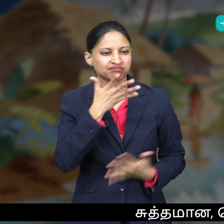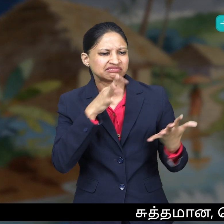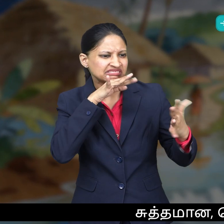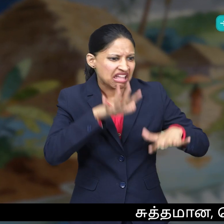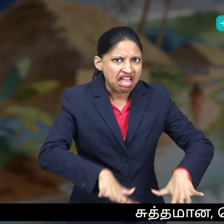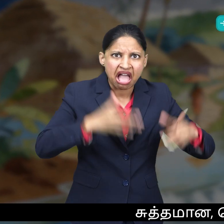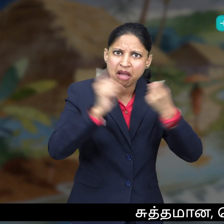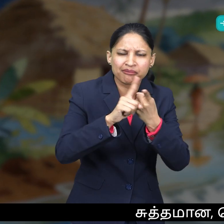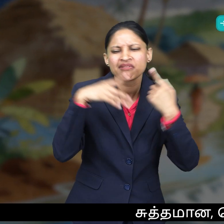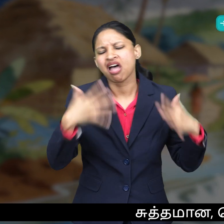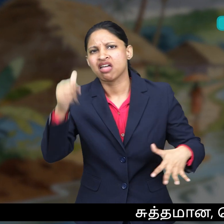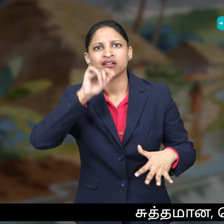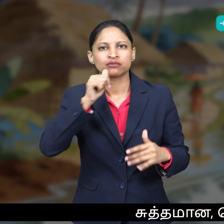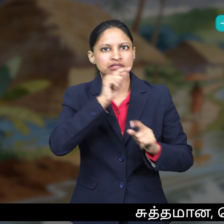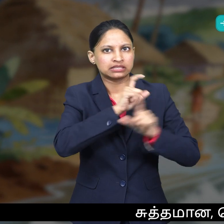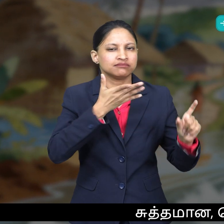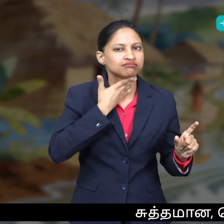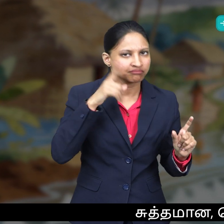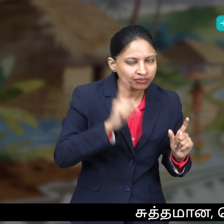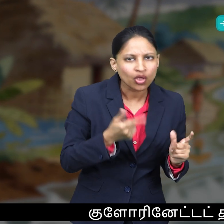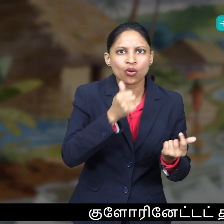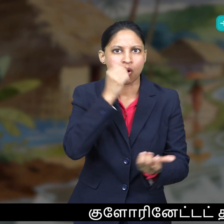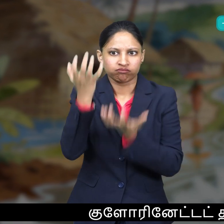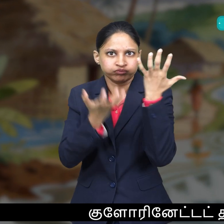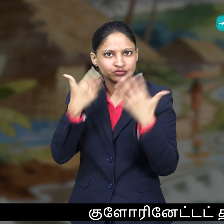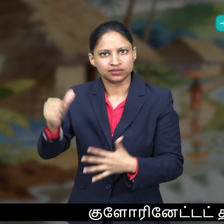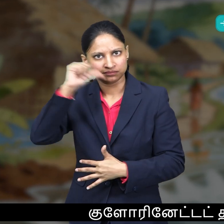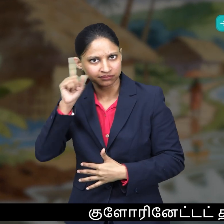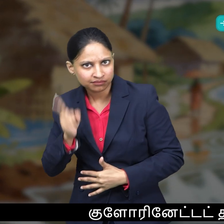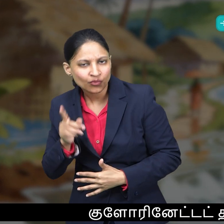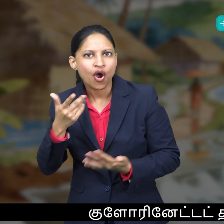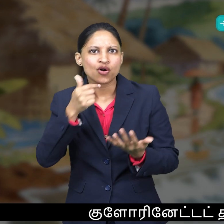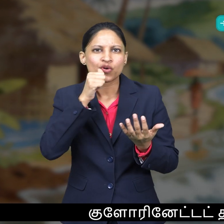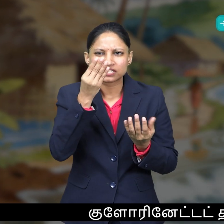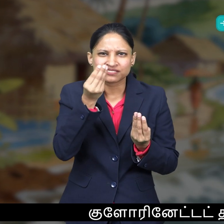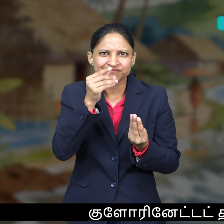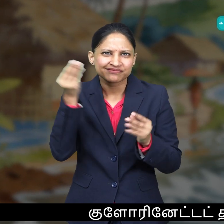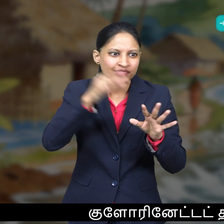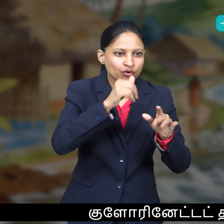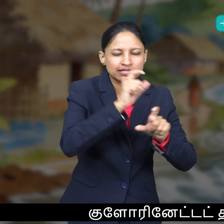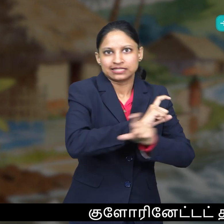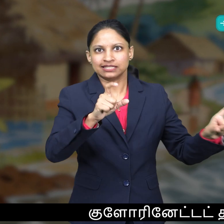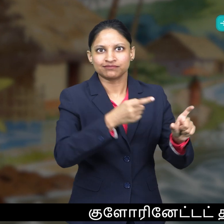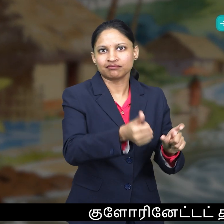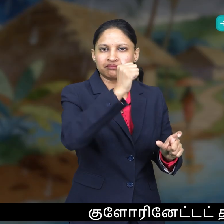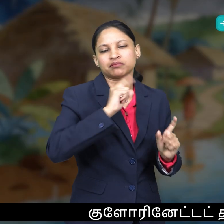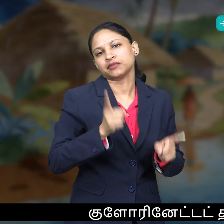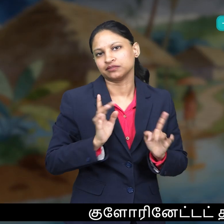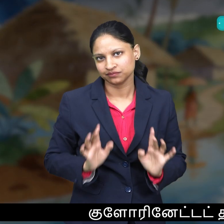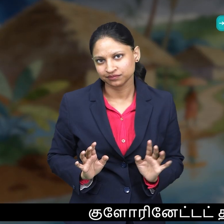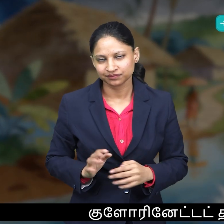சுத்தமான, கொதிக்க வைத்த அல்லது சுத்திகரிக்கப்பட்ட தண்ணீரை குடிக்கவும், அதாவது குளோரினேட்டட் தண்ணீர்.